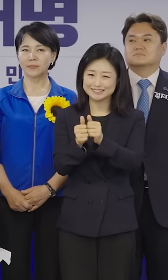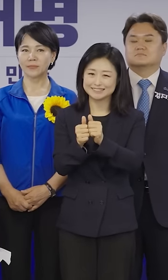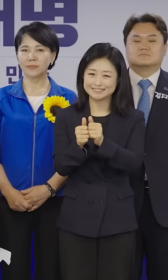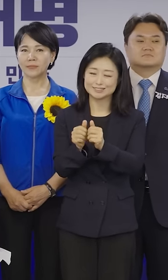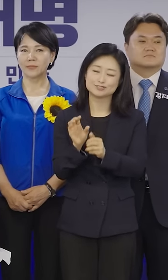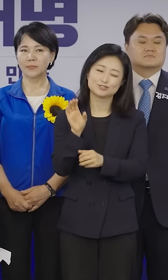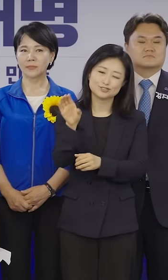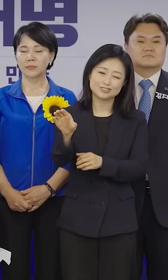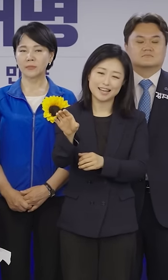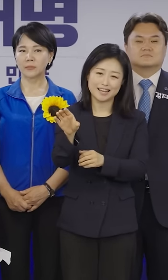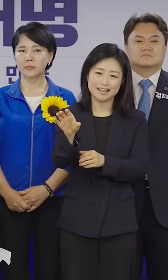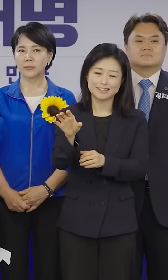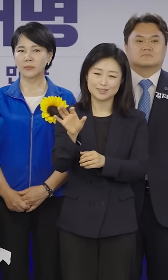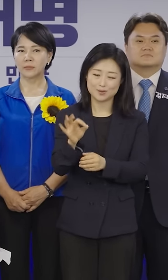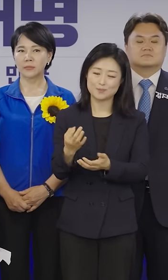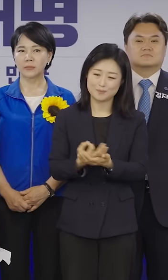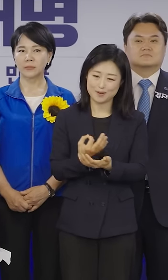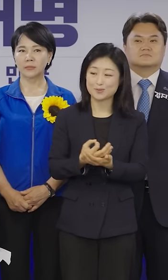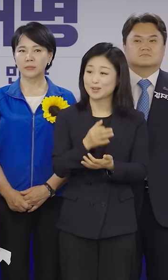복구도 하고